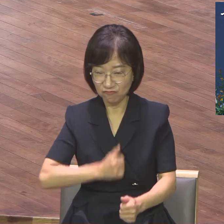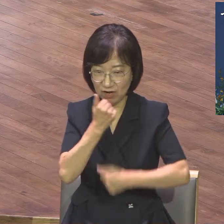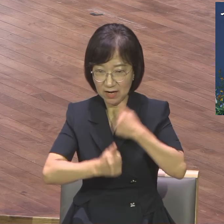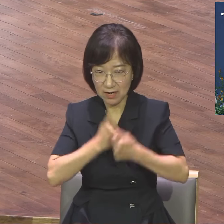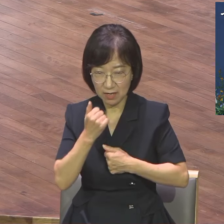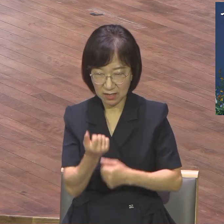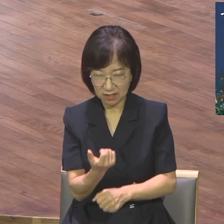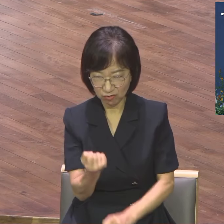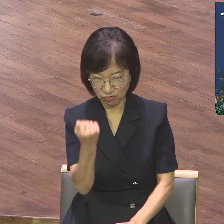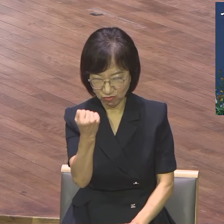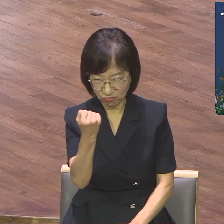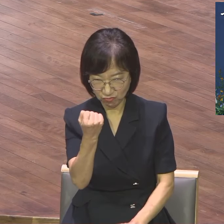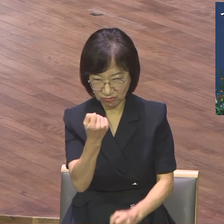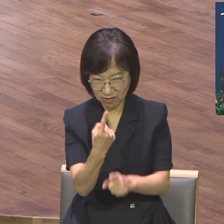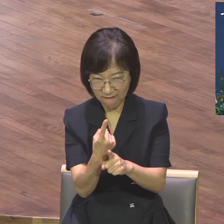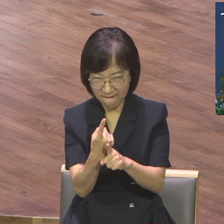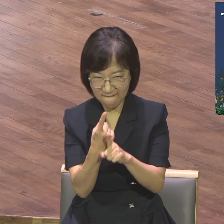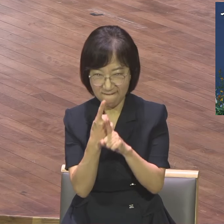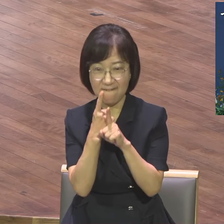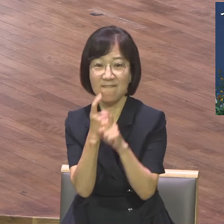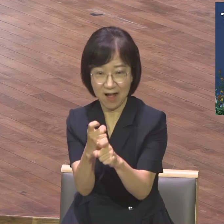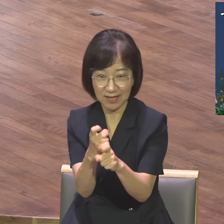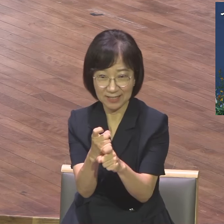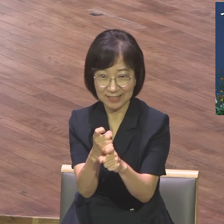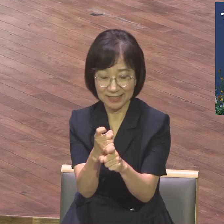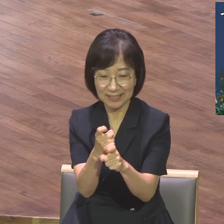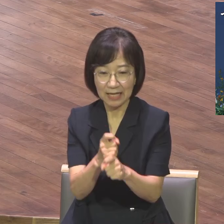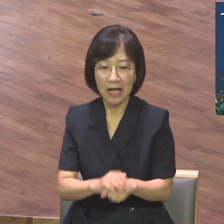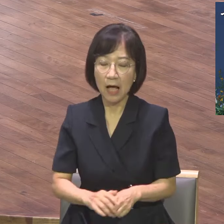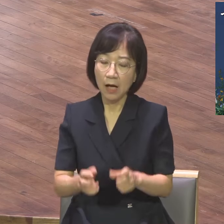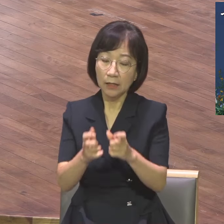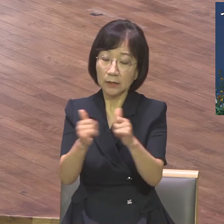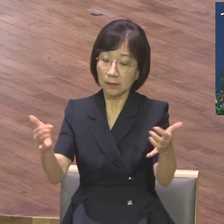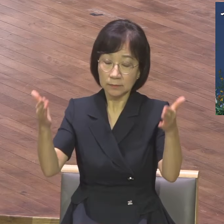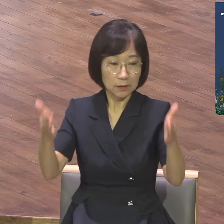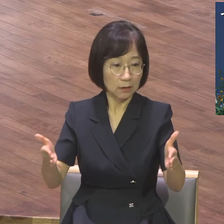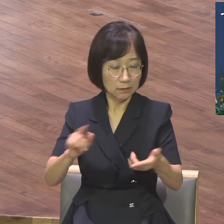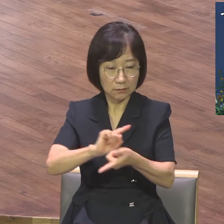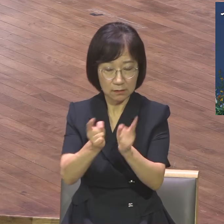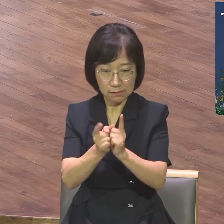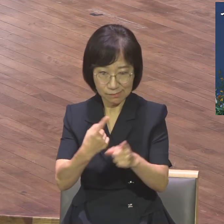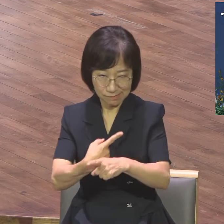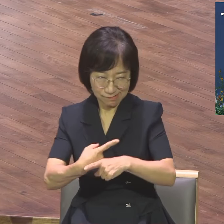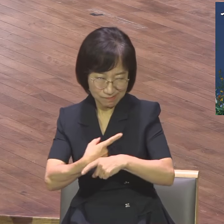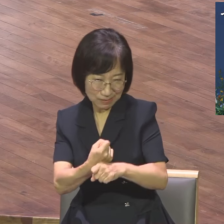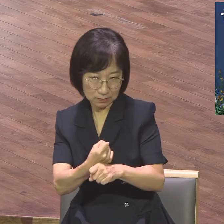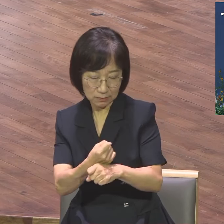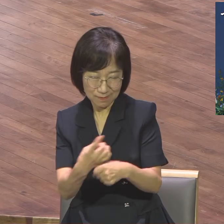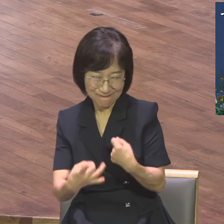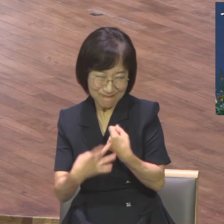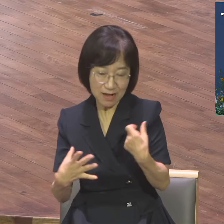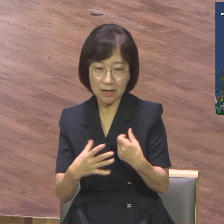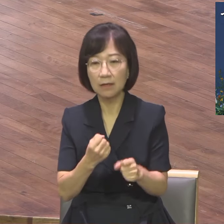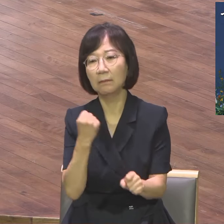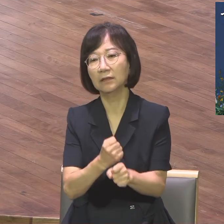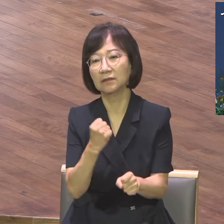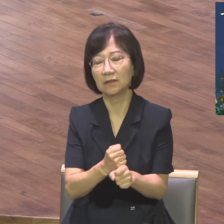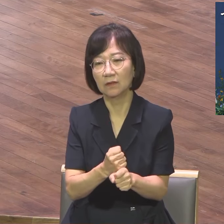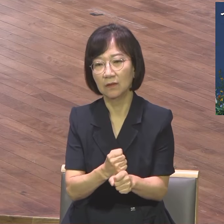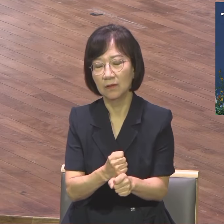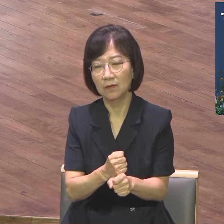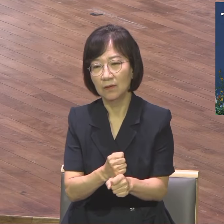그렇게 이어지면서 결국은 인간관계와 삶을 완전히 파괴시켜버리는